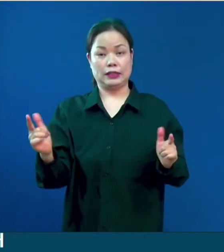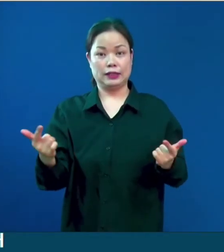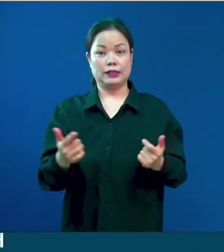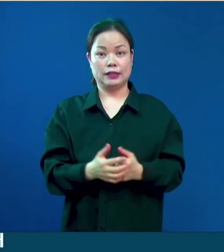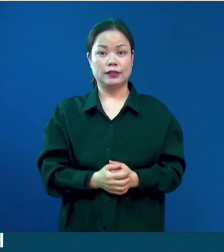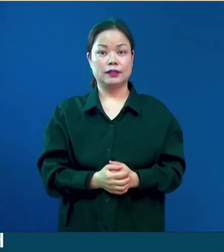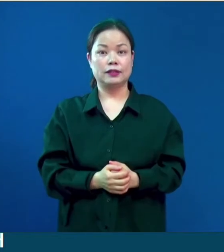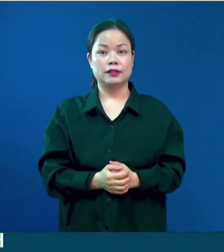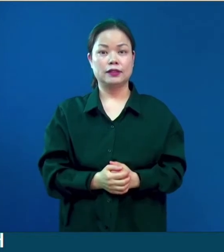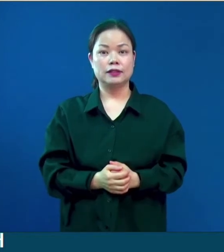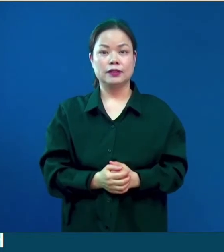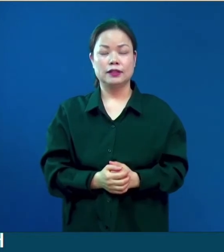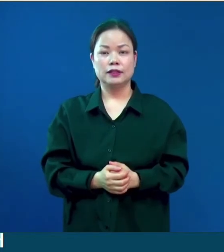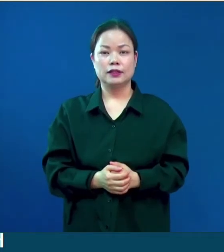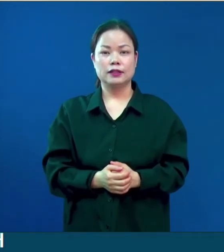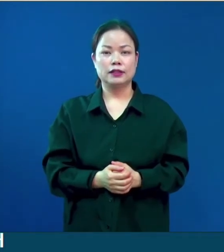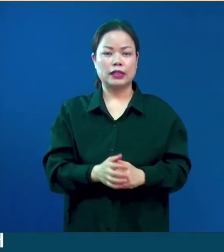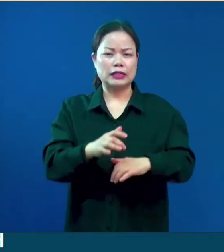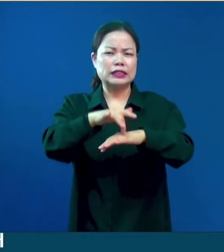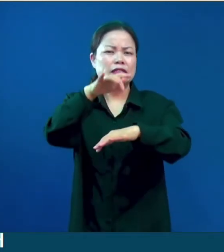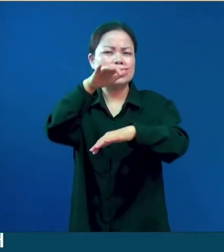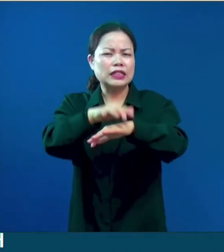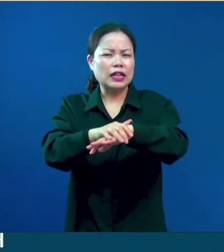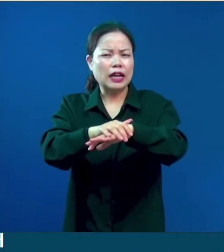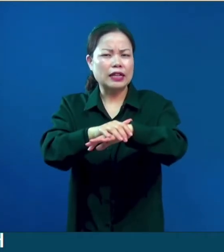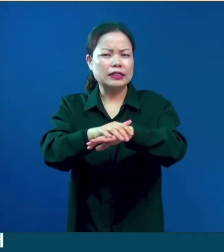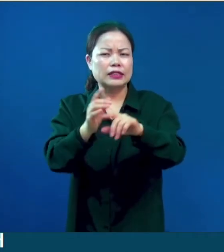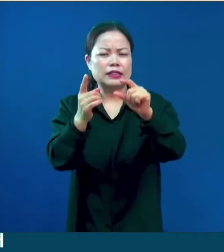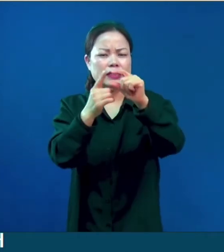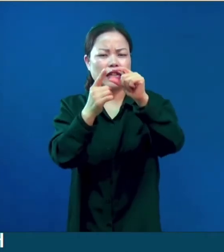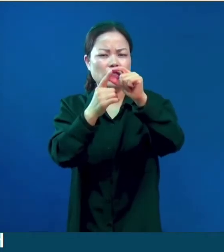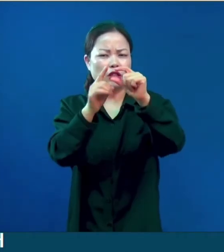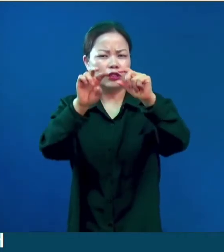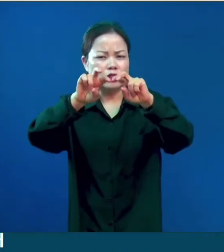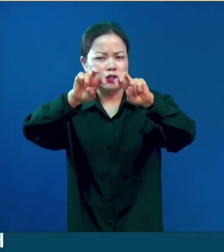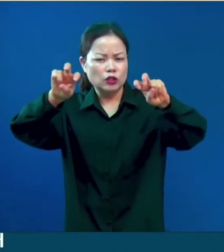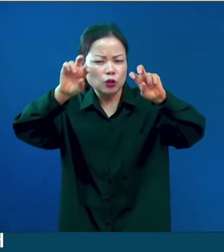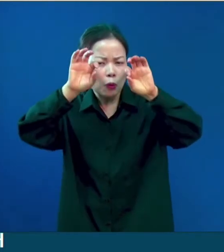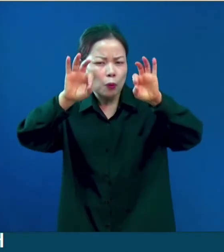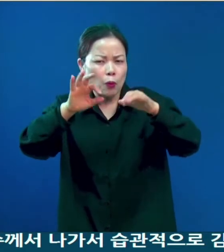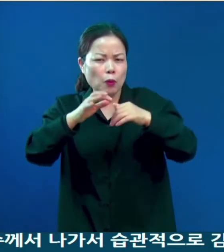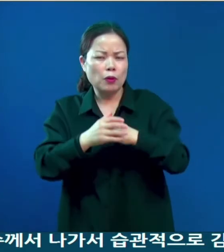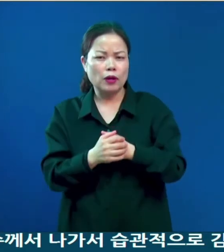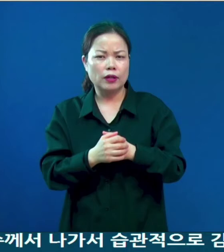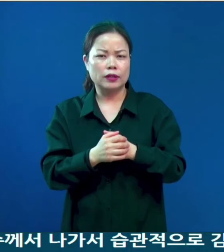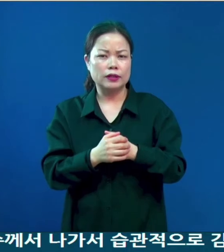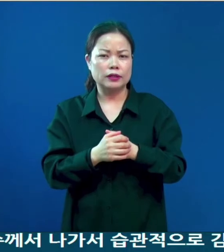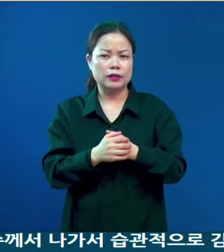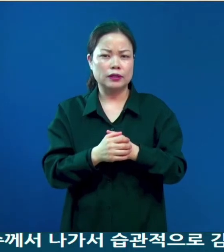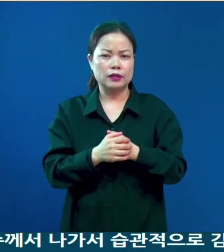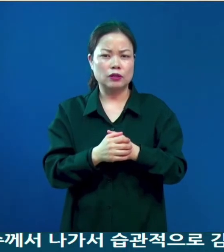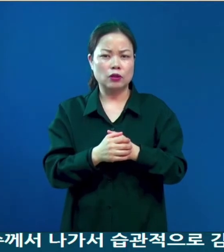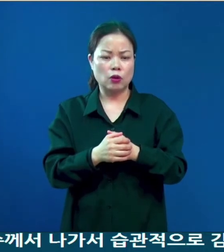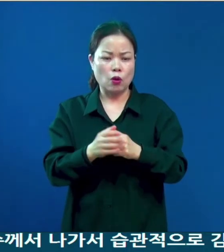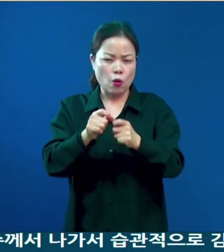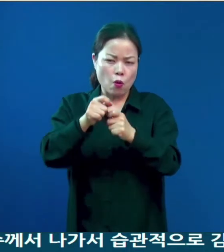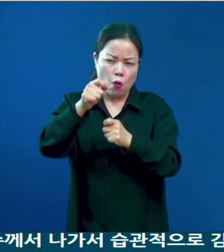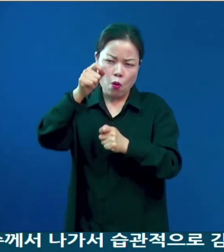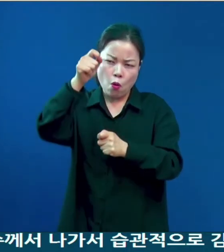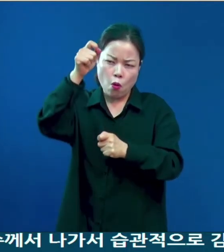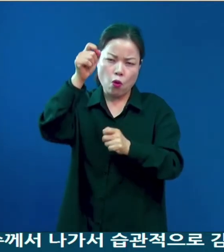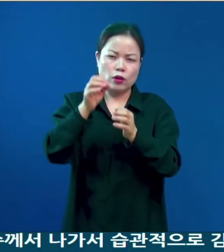있습니다. 이 습관이란 단어를 이제 살펴보면은 이제 사전적으로는 이렇게 나옵니다.